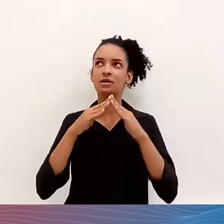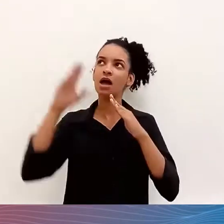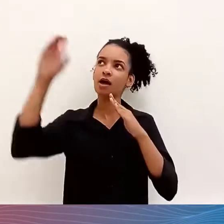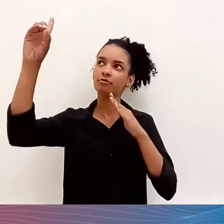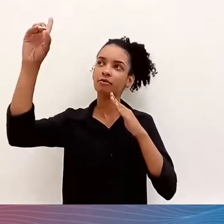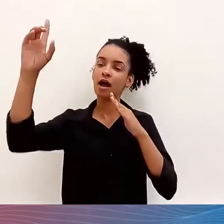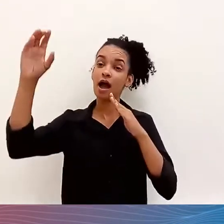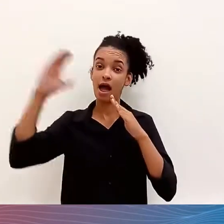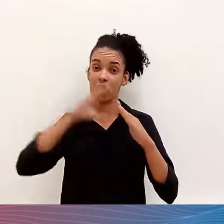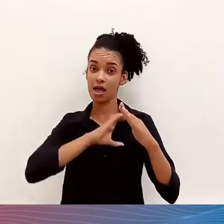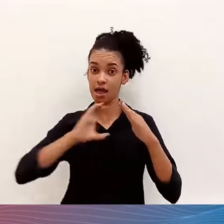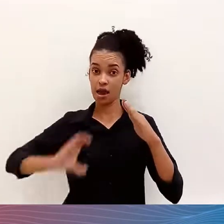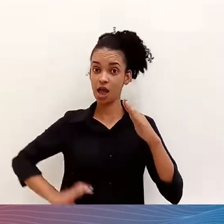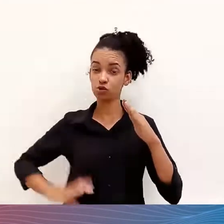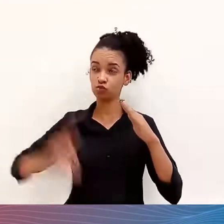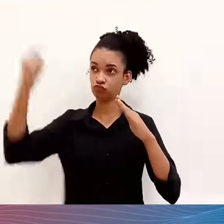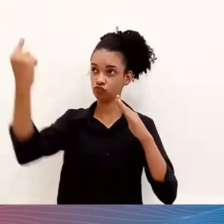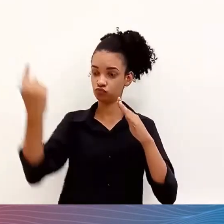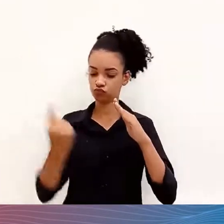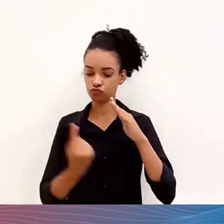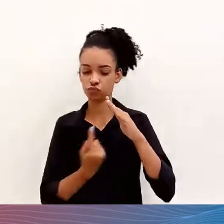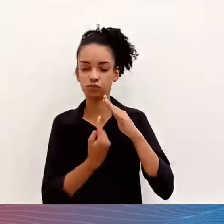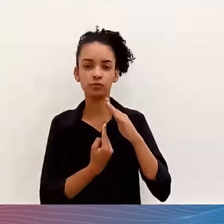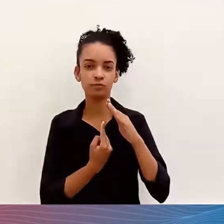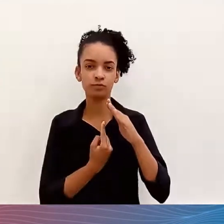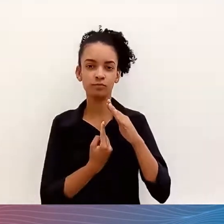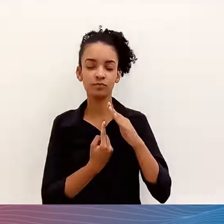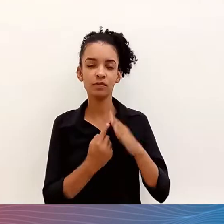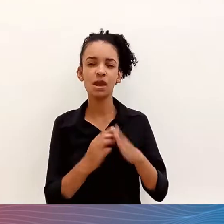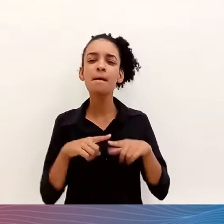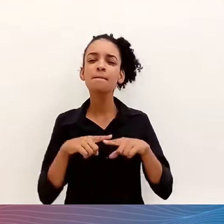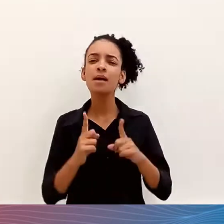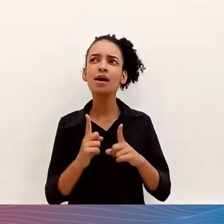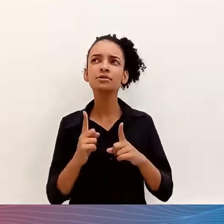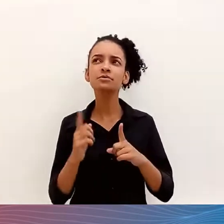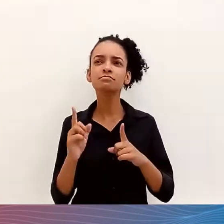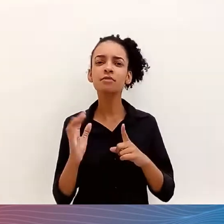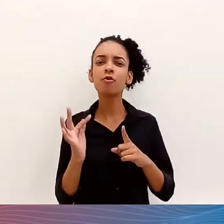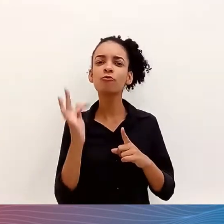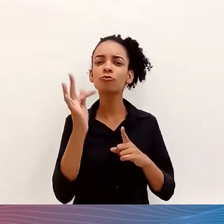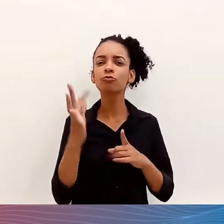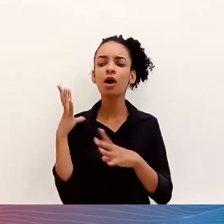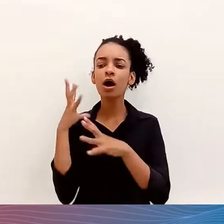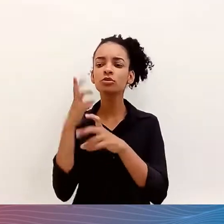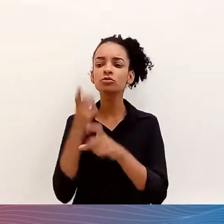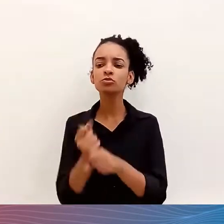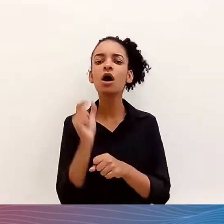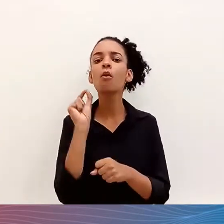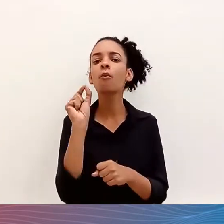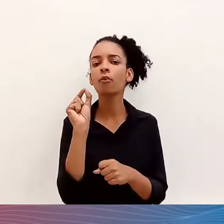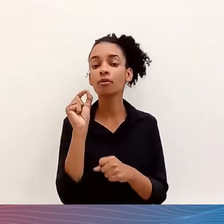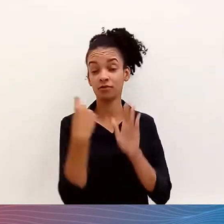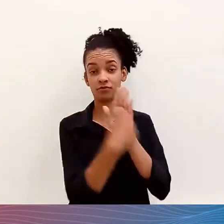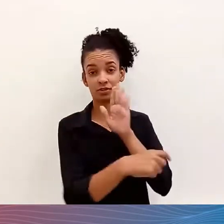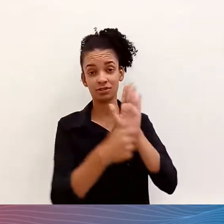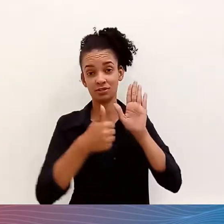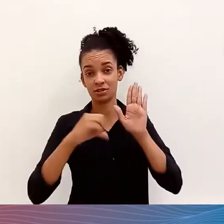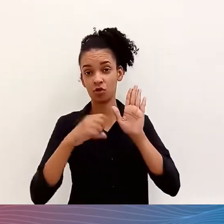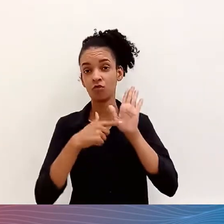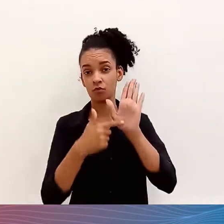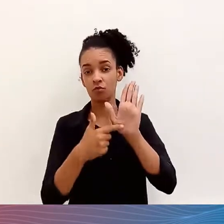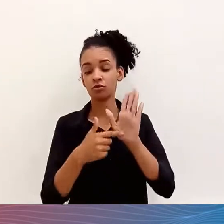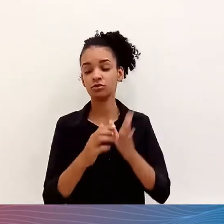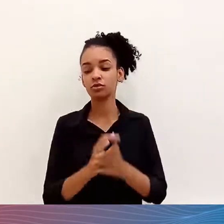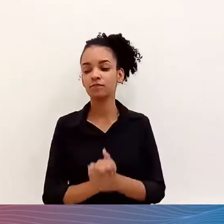irmãos? Qual vai ser o resultado? Está no versículo 19. E conhecer o amor de Cristo que